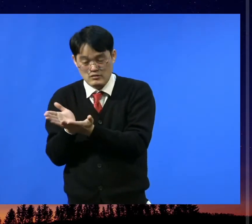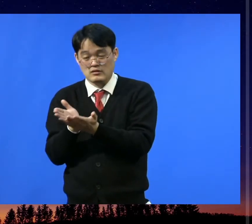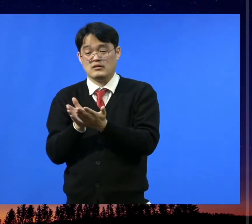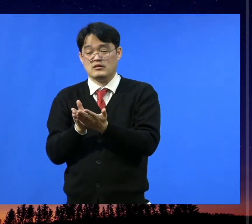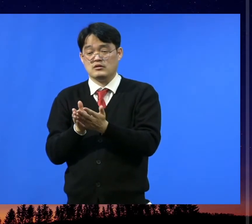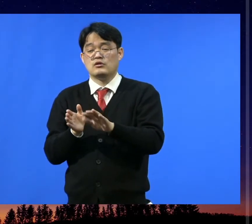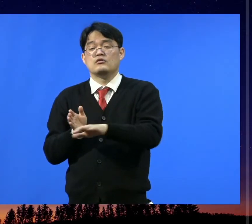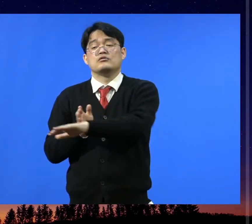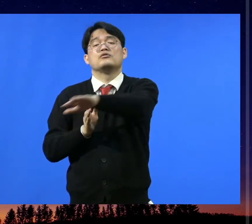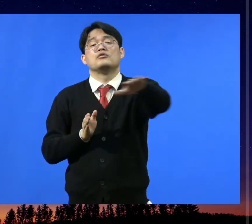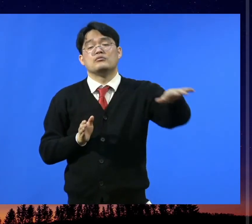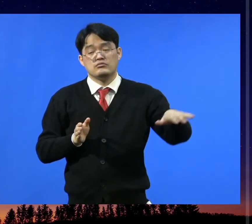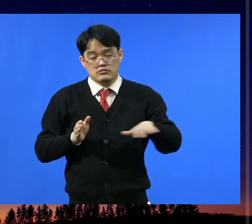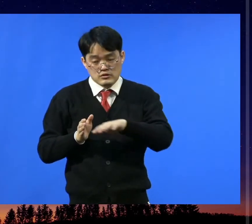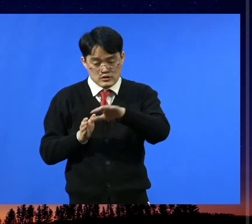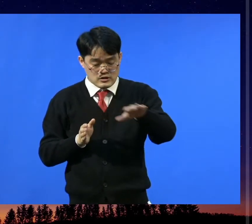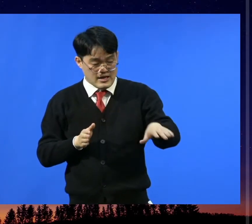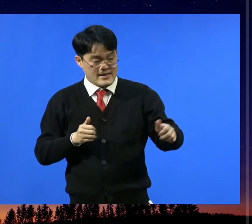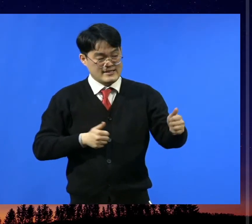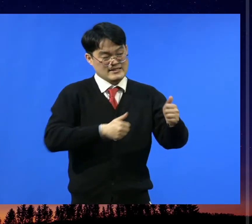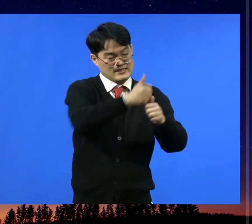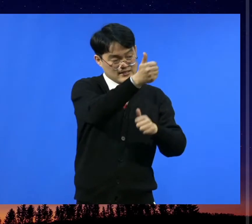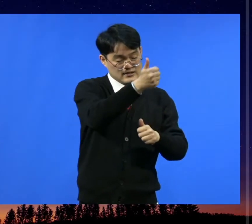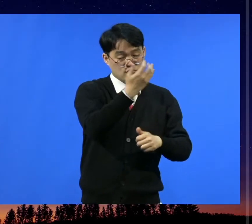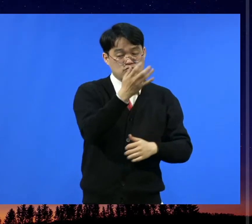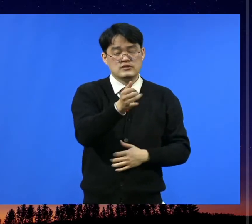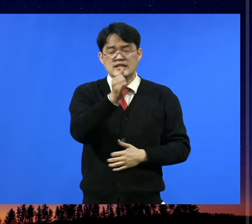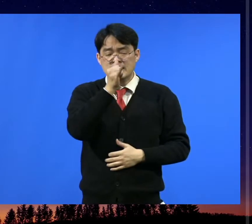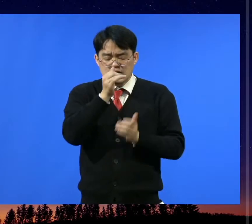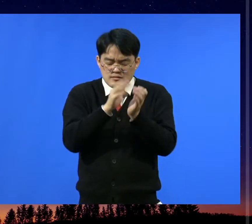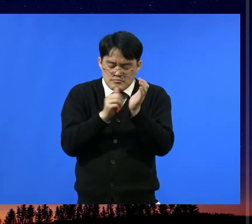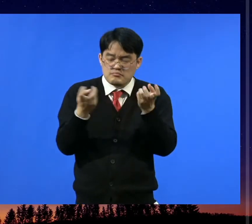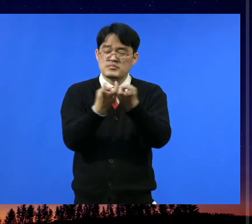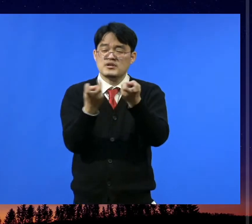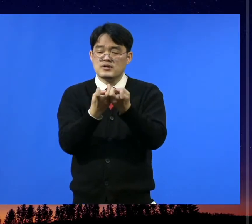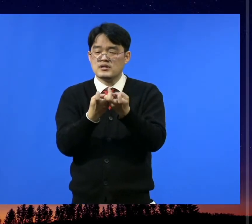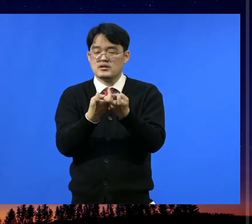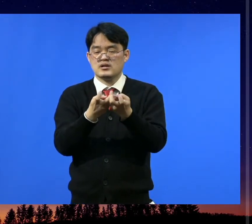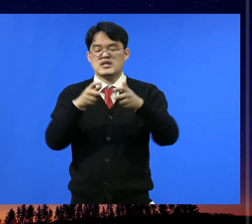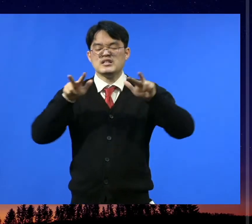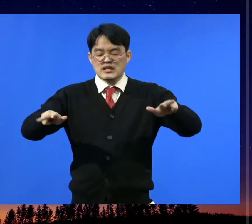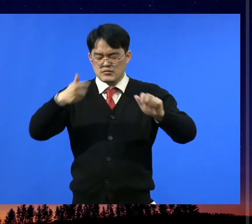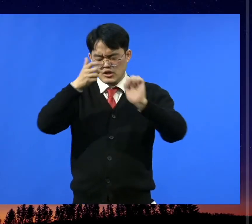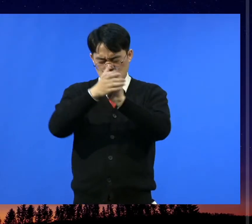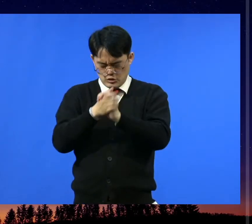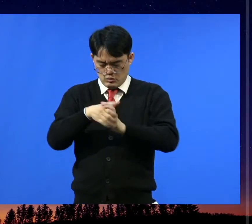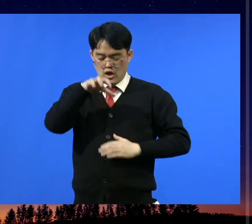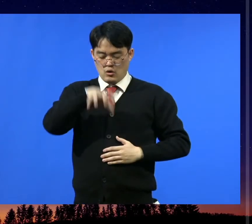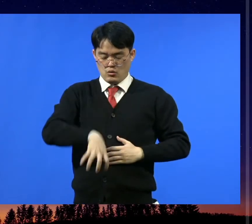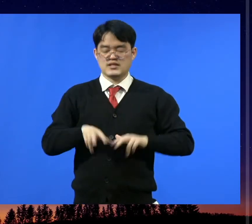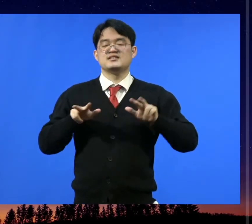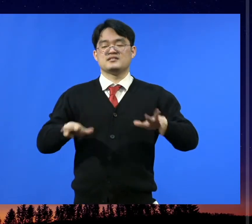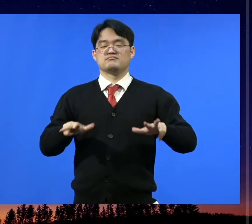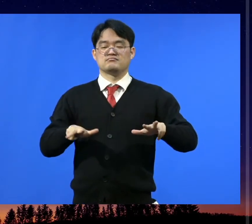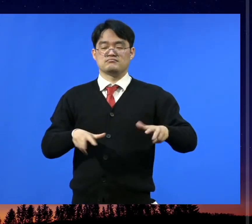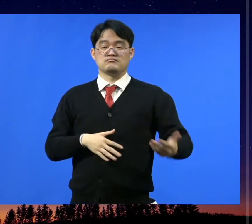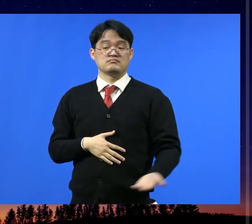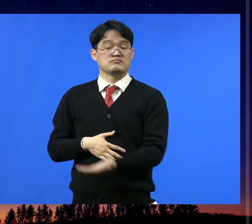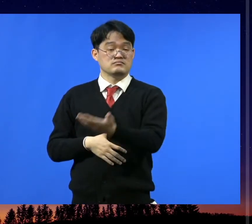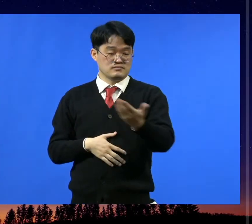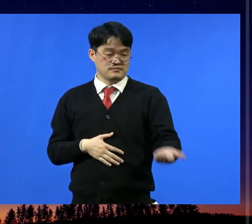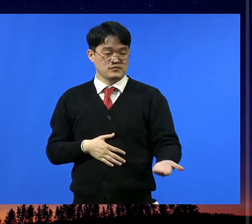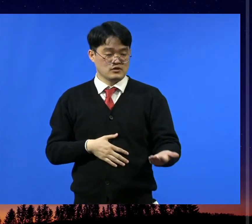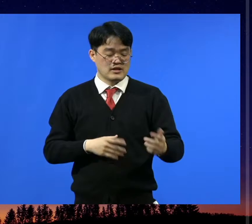영역들에 교회에서 구체적으로 기도하게 될 때, 그죠? 학교의 문제, 캠퍼스의 문제, 우리의 개인적인 문제뿐만 아니라